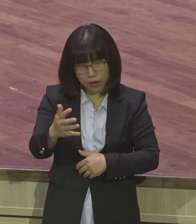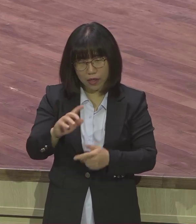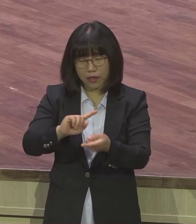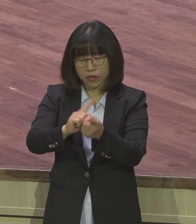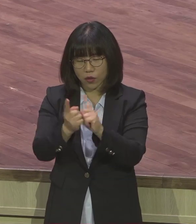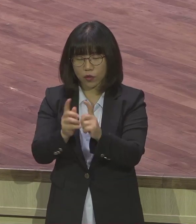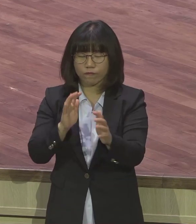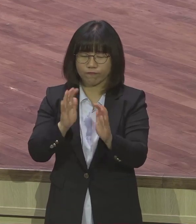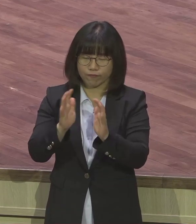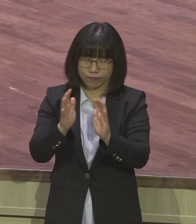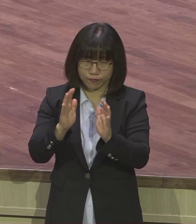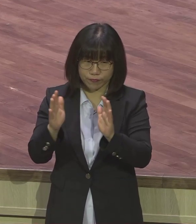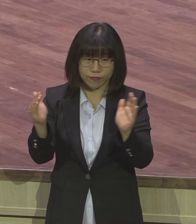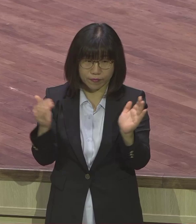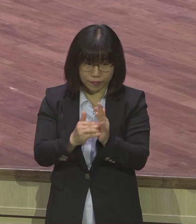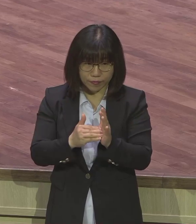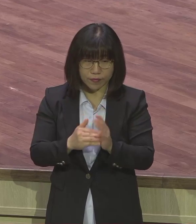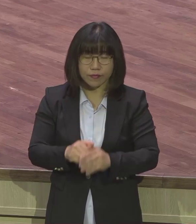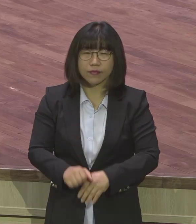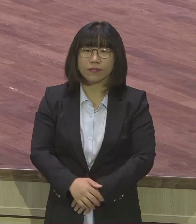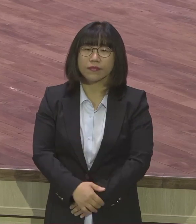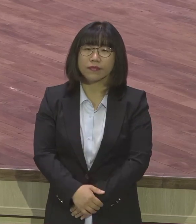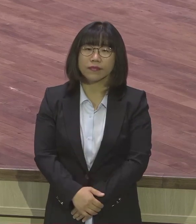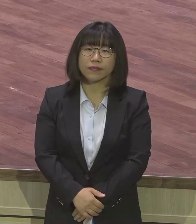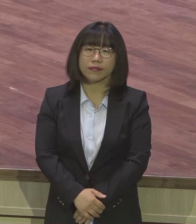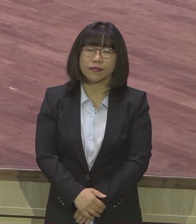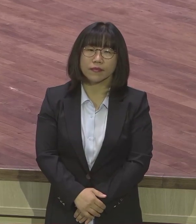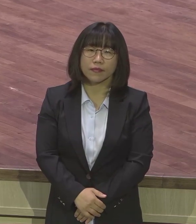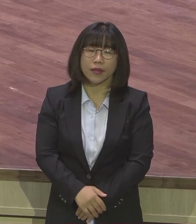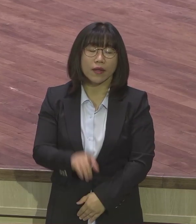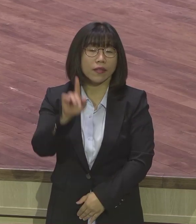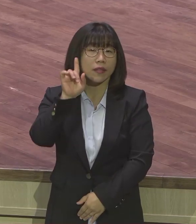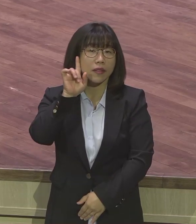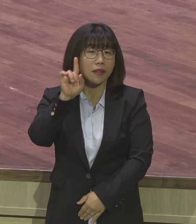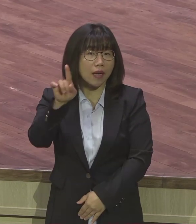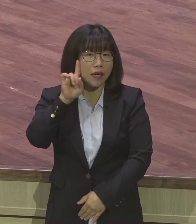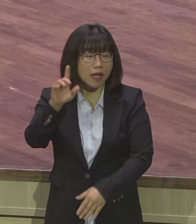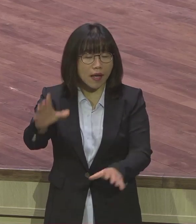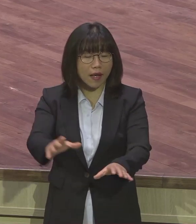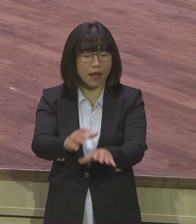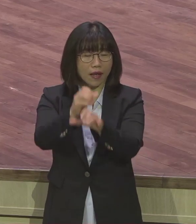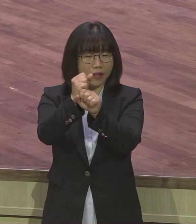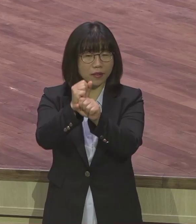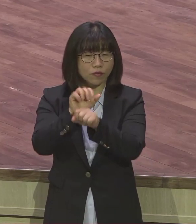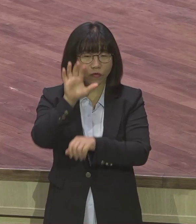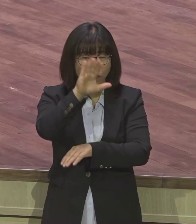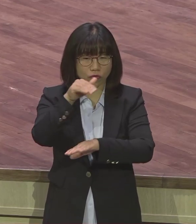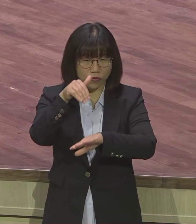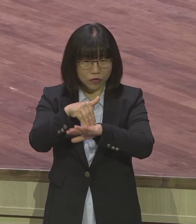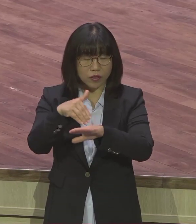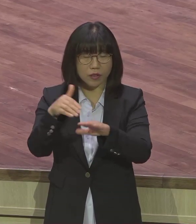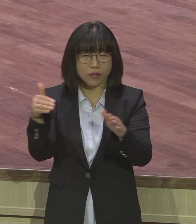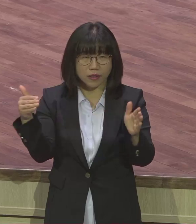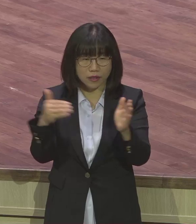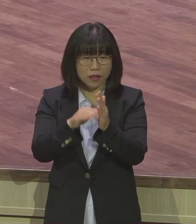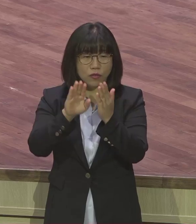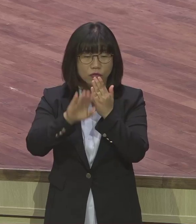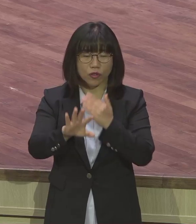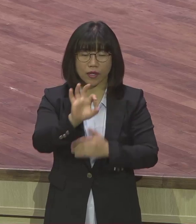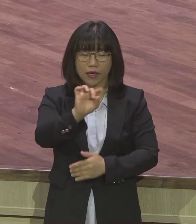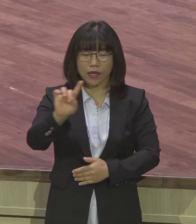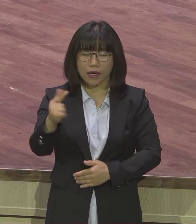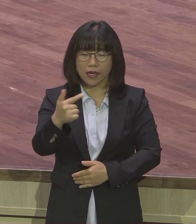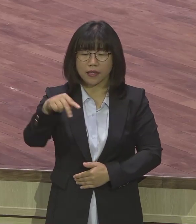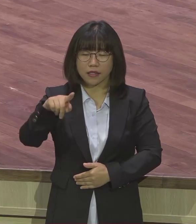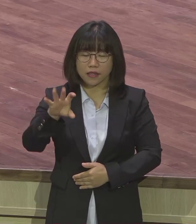늦은 시간까지 의논들을 나누었습니다. 또 내일은 핵심 후에 이제 우리 안성에서